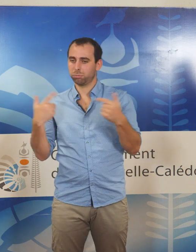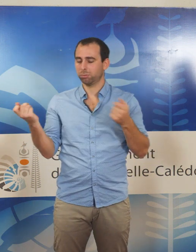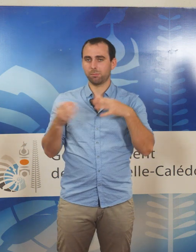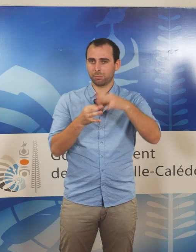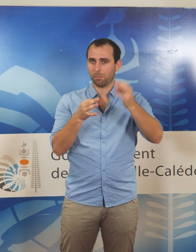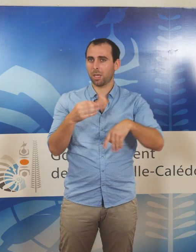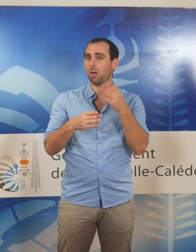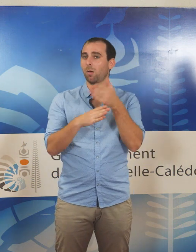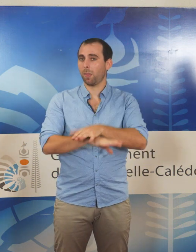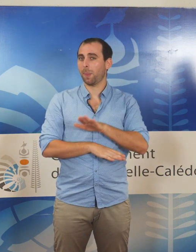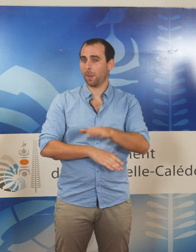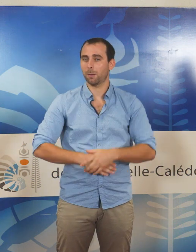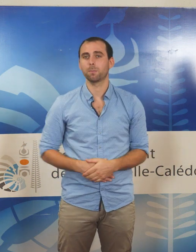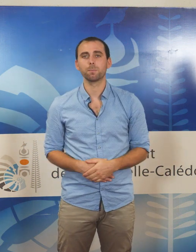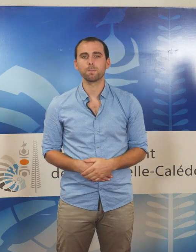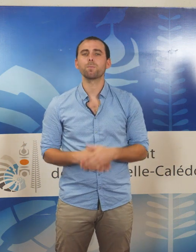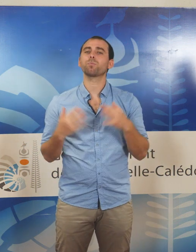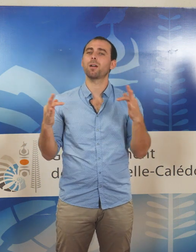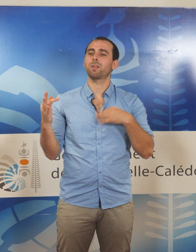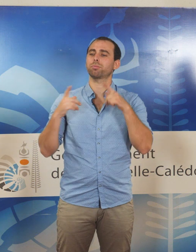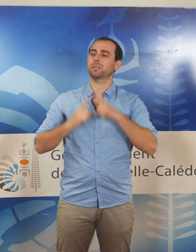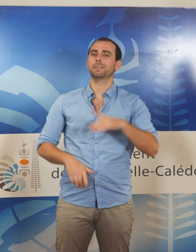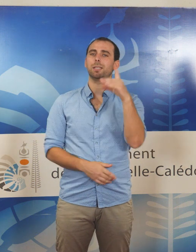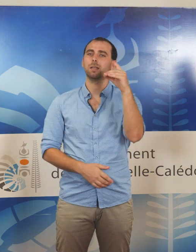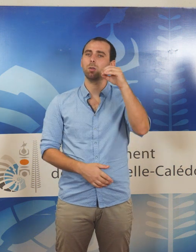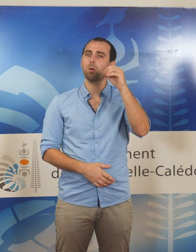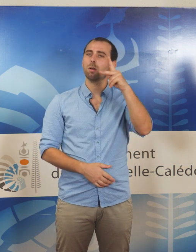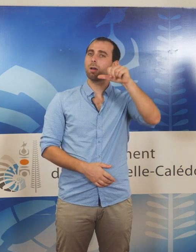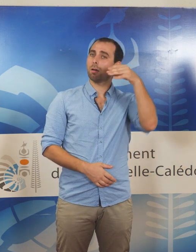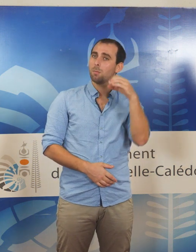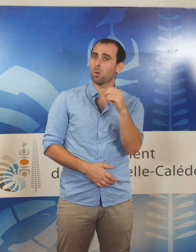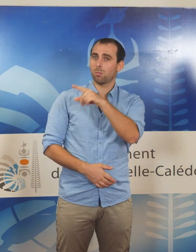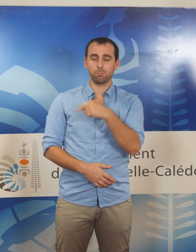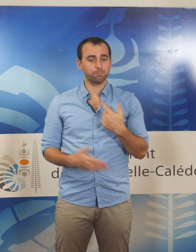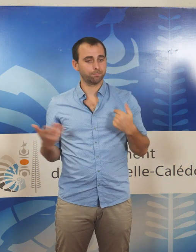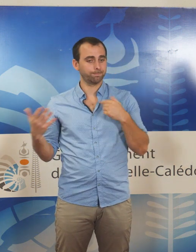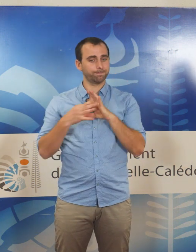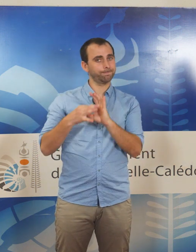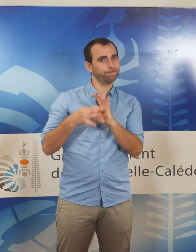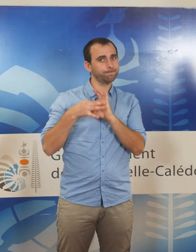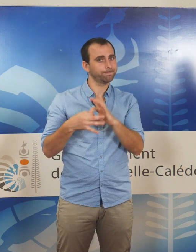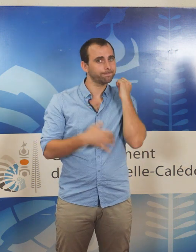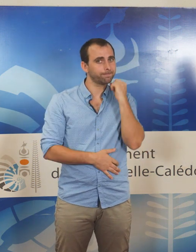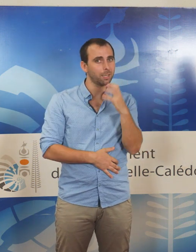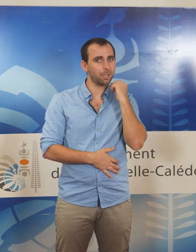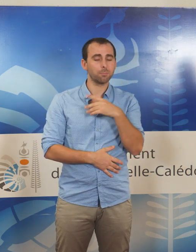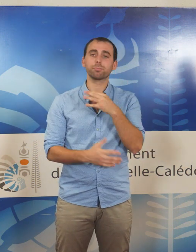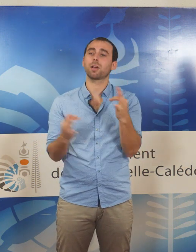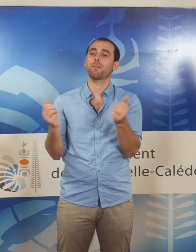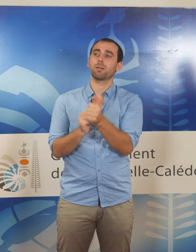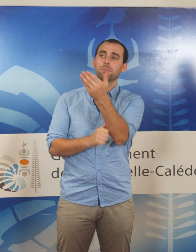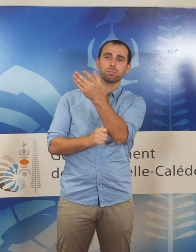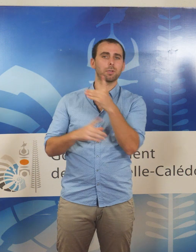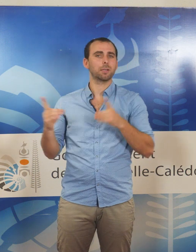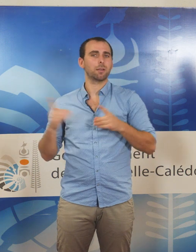rentrée. Et pour ce qui est de d'Okamo, je suis en relation quotidienne avec la directrice